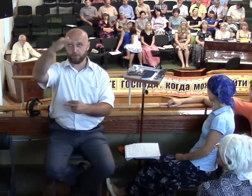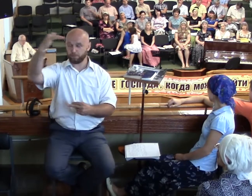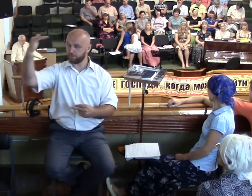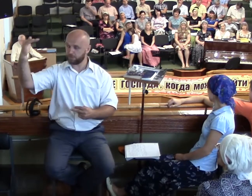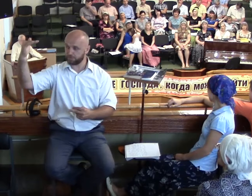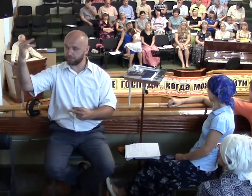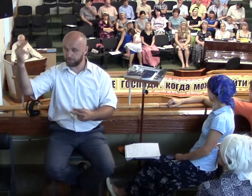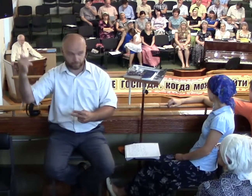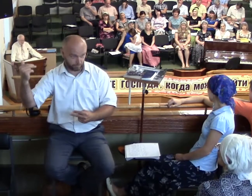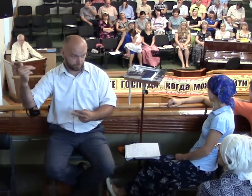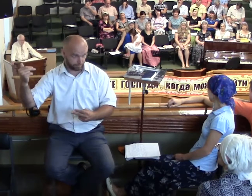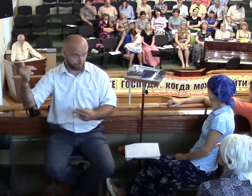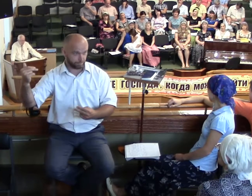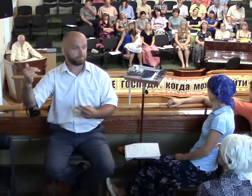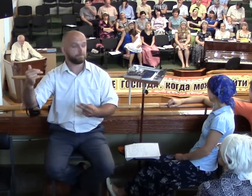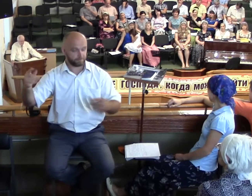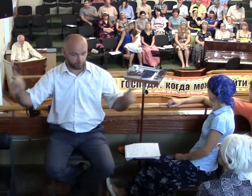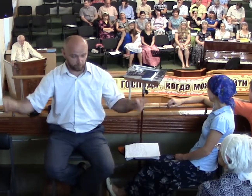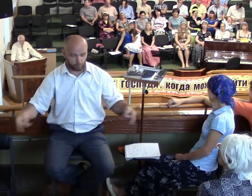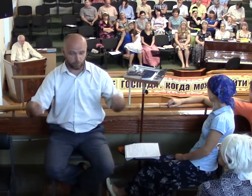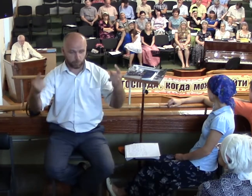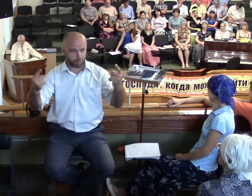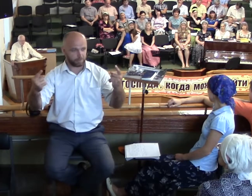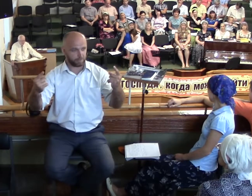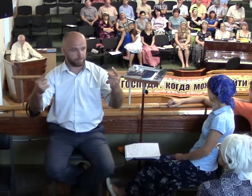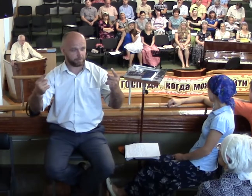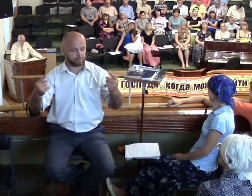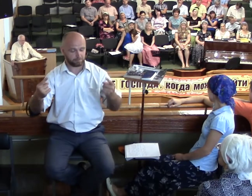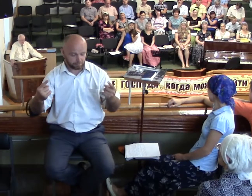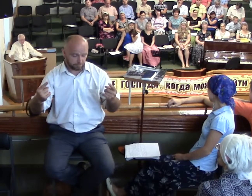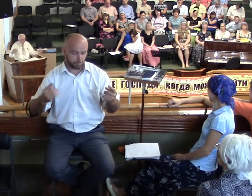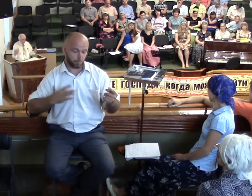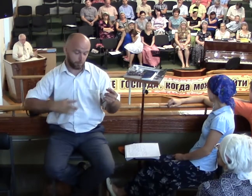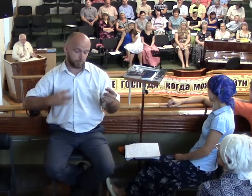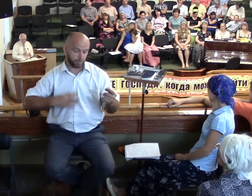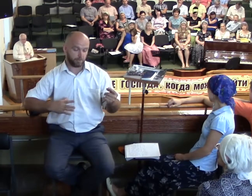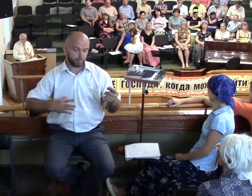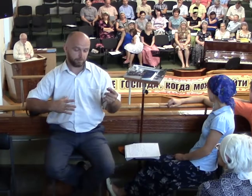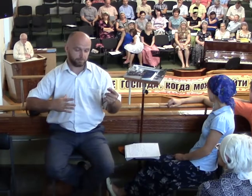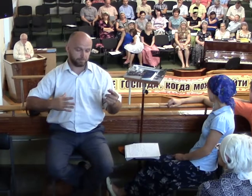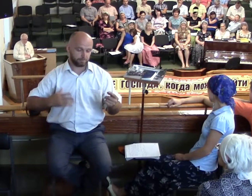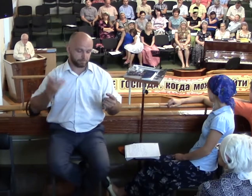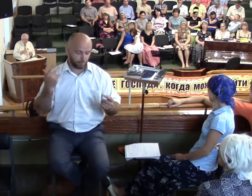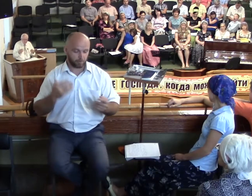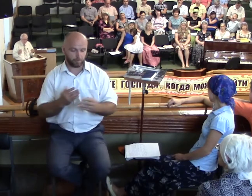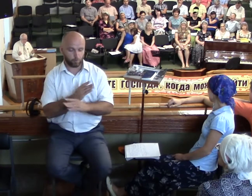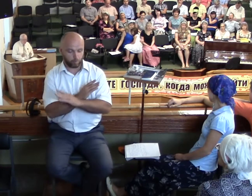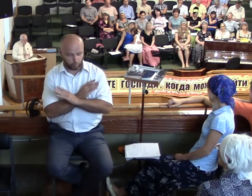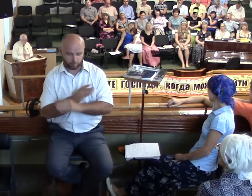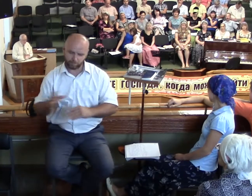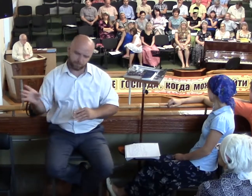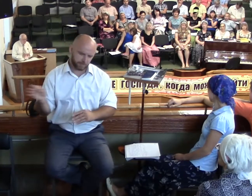пишет Иоанн. Хорошо знакомые слова. Смотрите, какую любовь дал нам Отец, чтобы